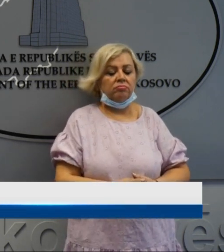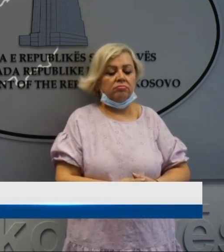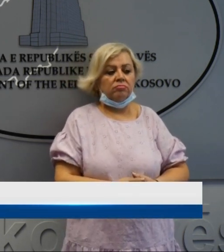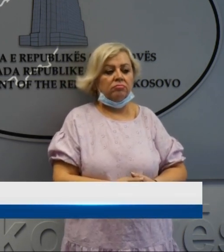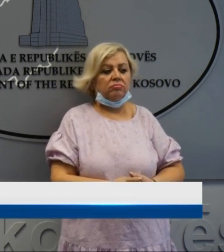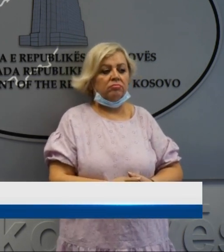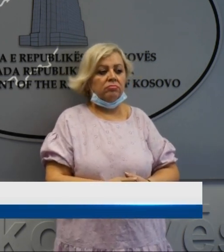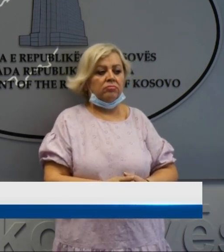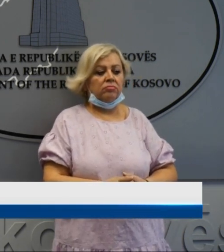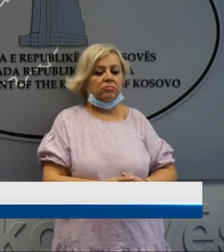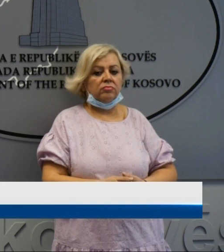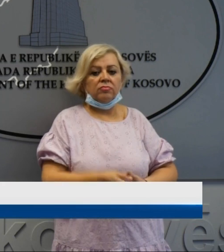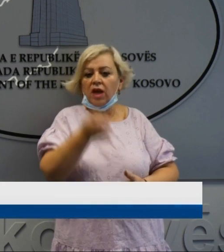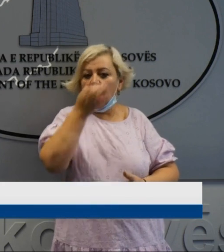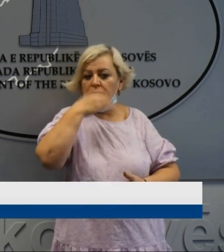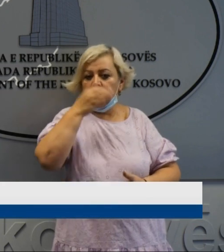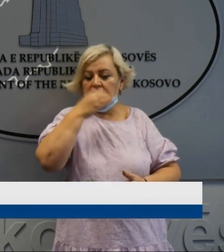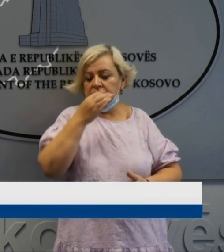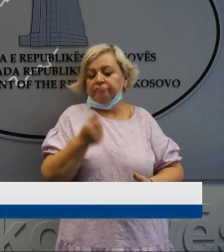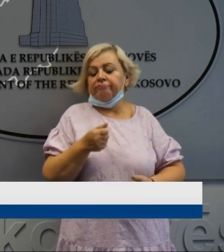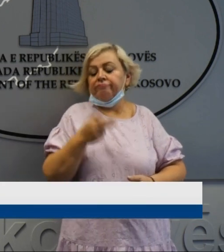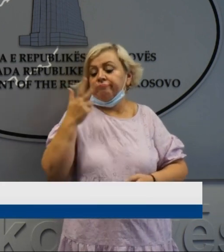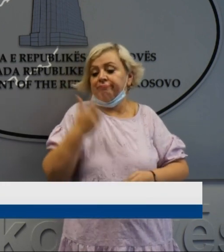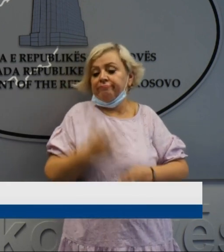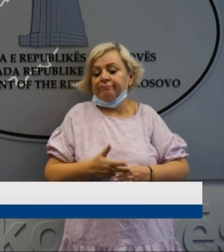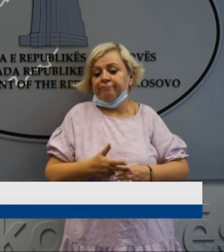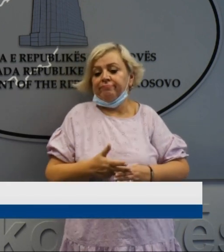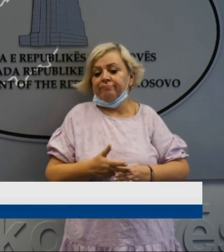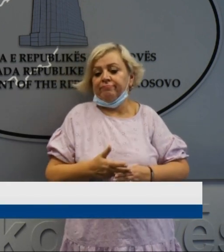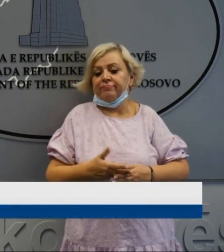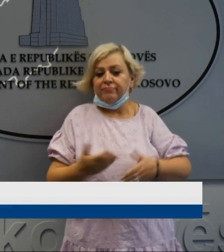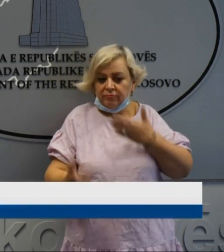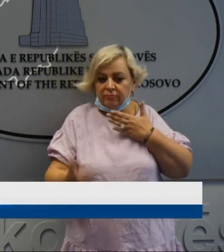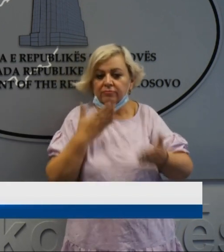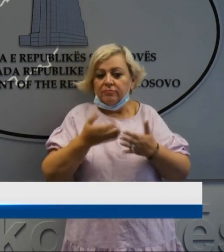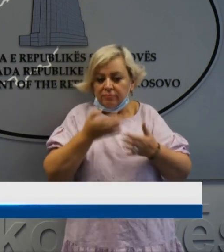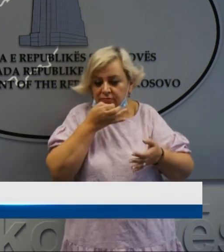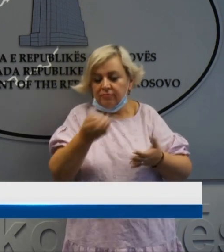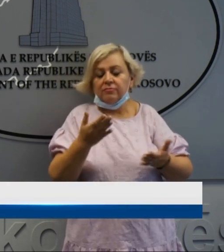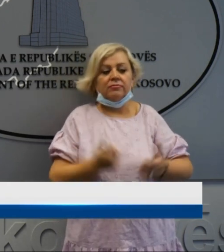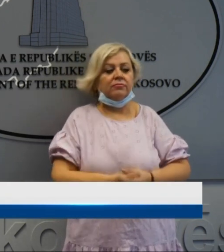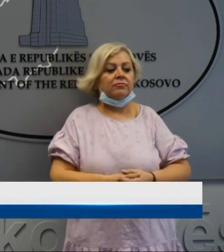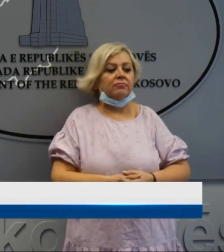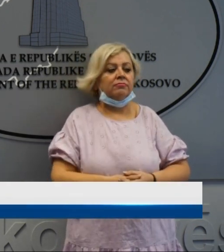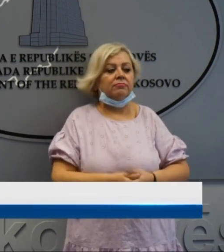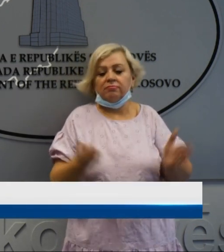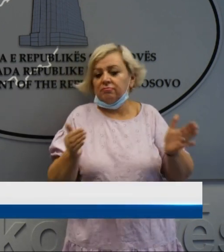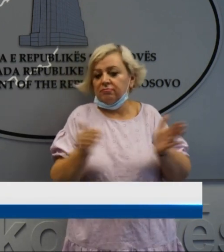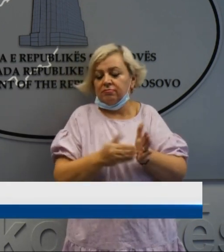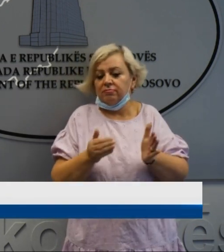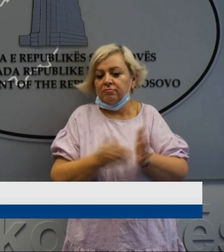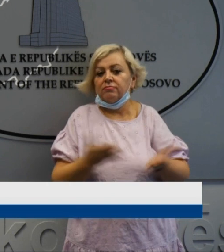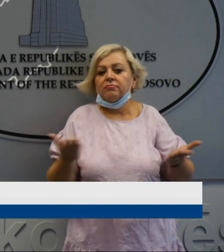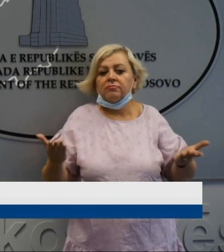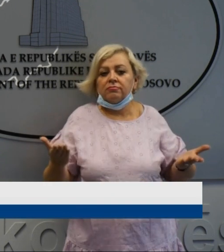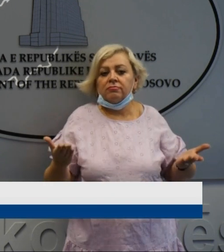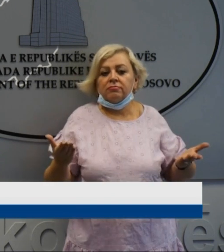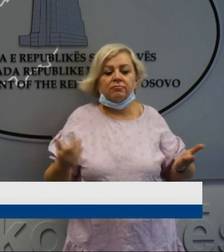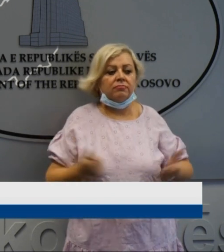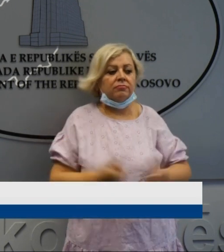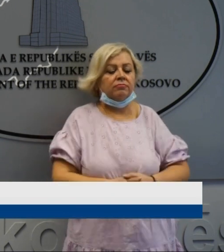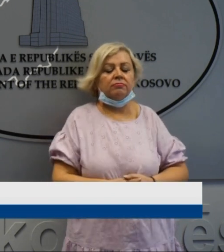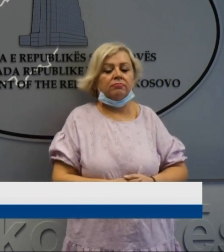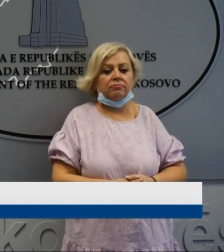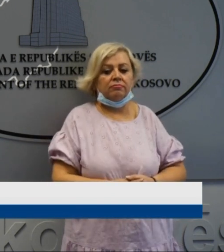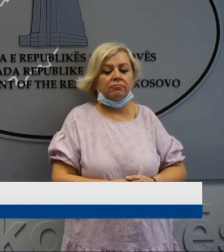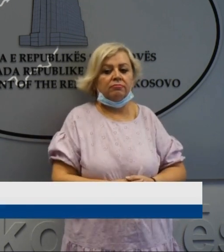vaksinimit. Edhe barnat që tri konferenca jam të e boqit pytje, po ma si s'ka nartë hala, po më interesan me ditë sa kur vjen remdesiviri